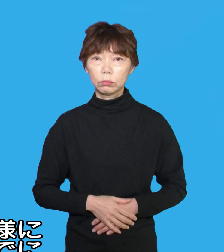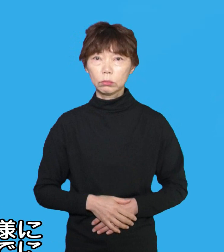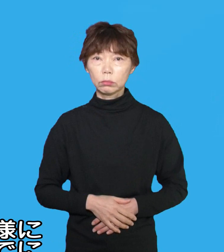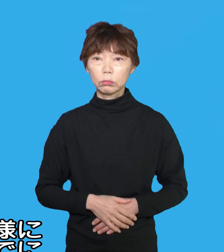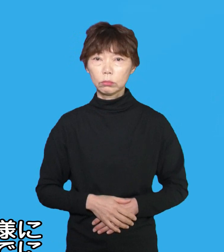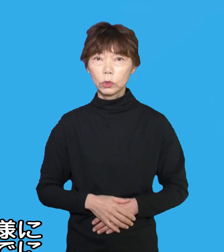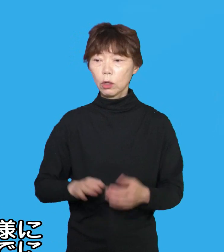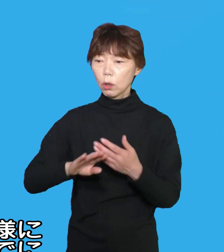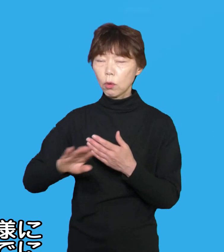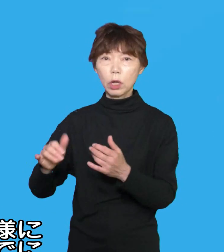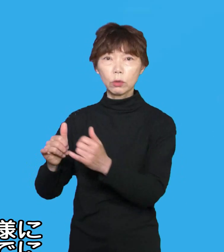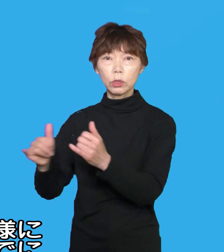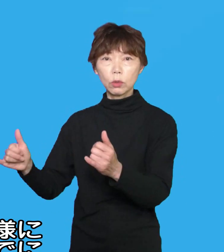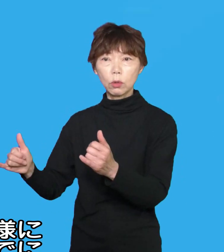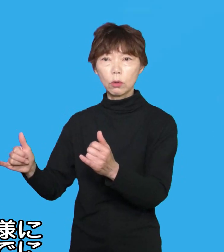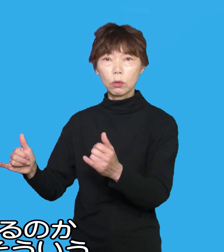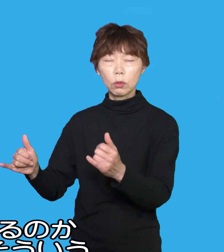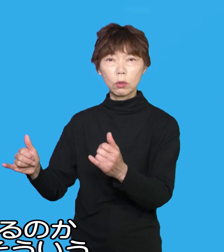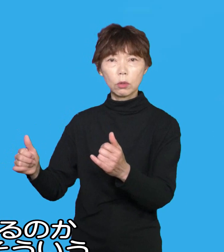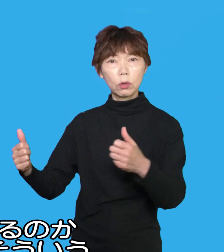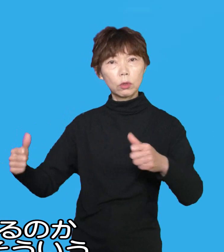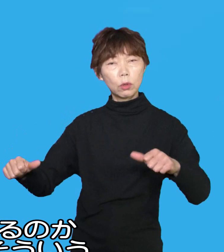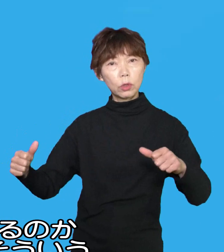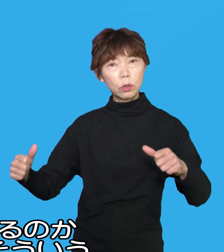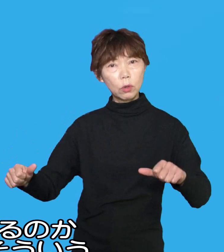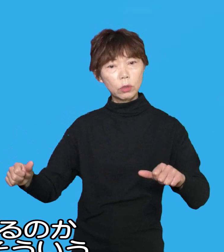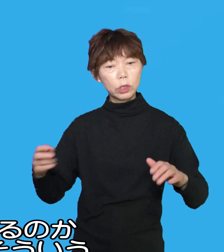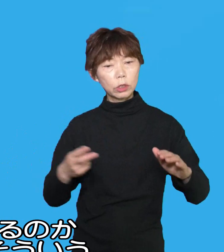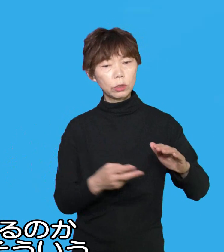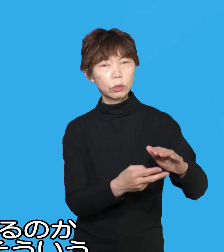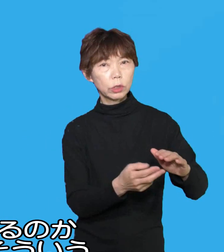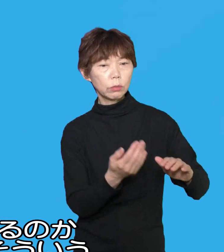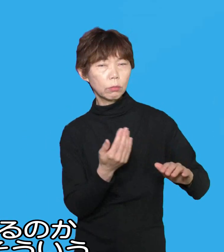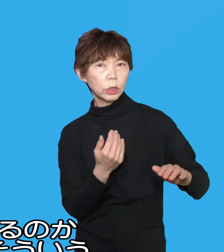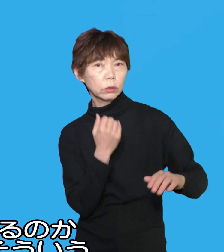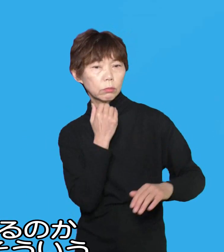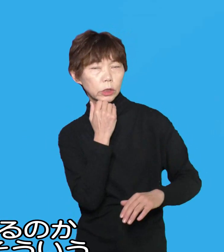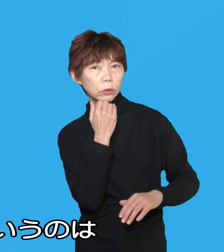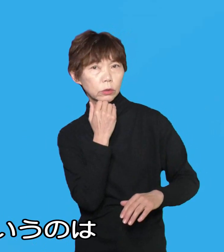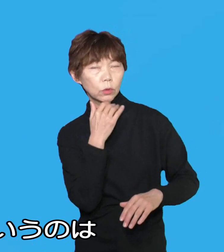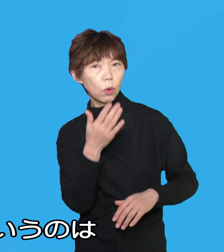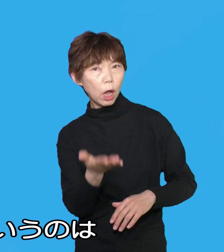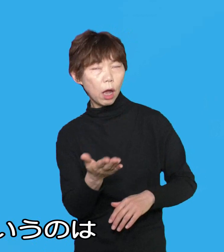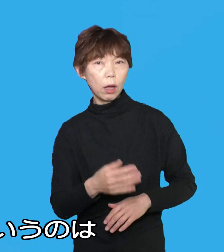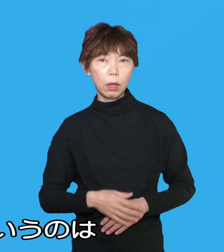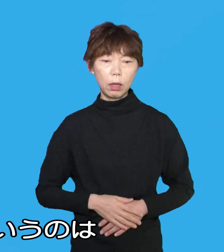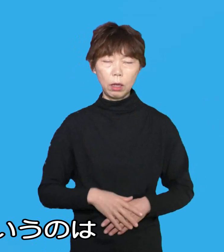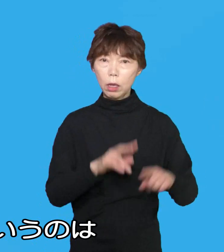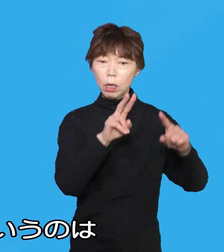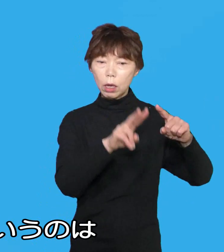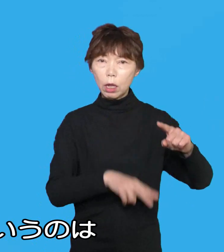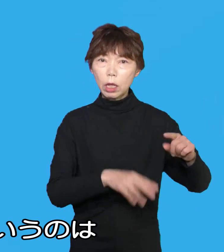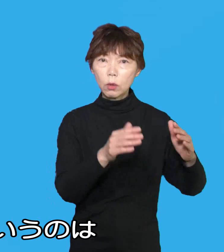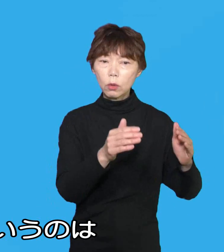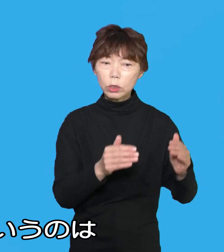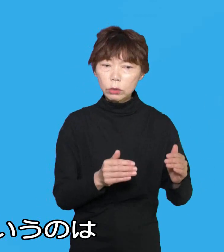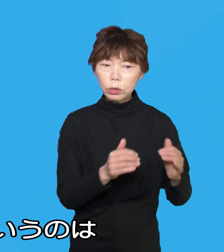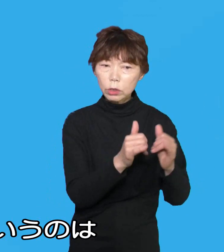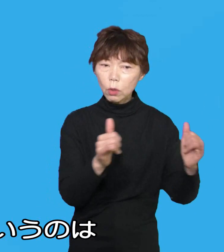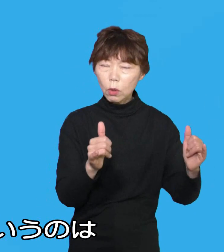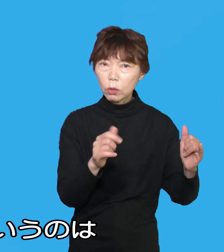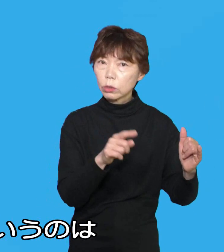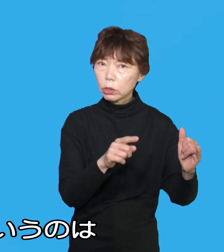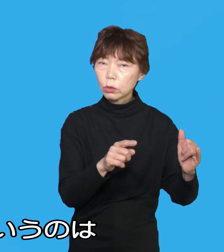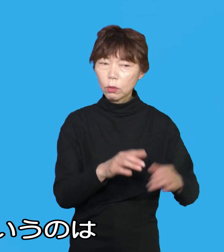方と同様に入院の調整までに時間がかかっているのか、あるいはやはりそういう介護度が高い人というのはより